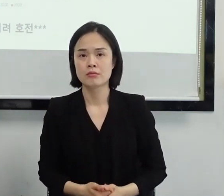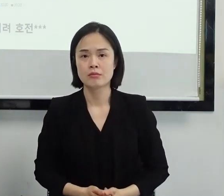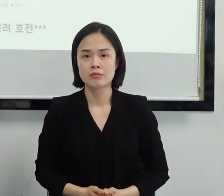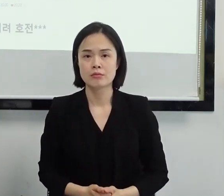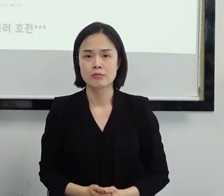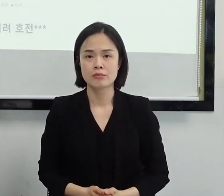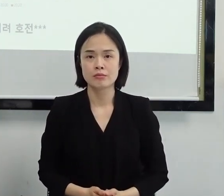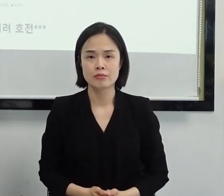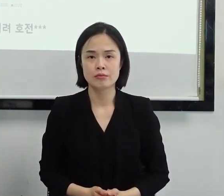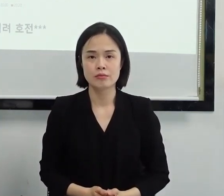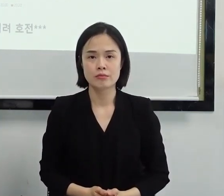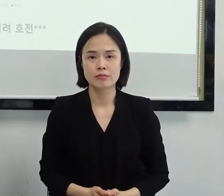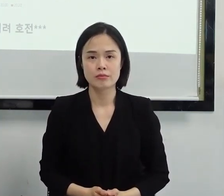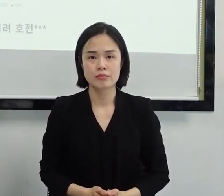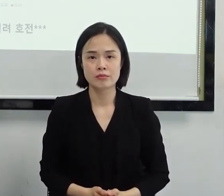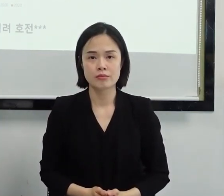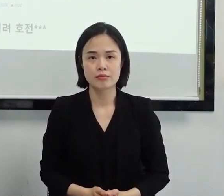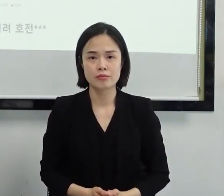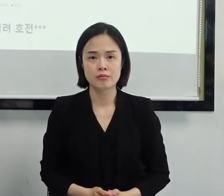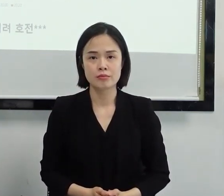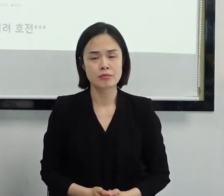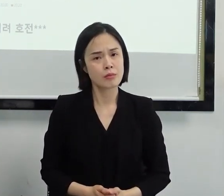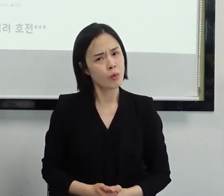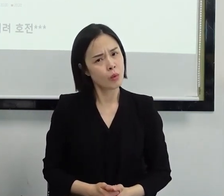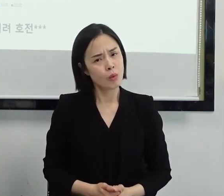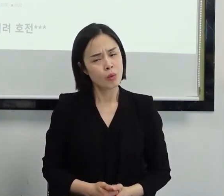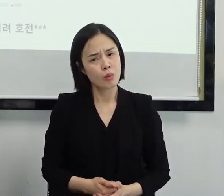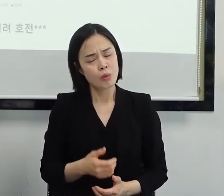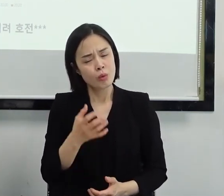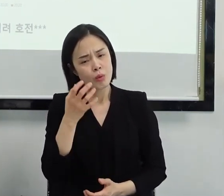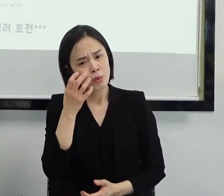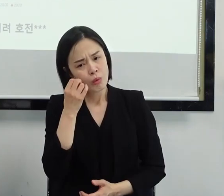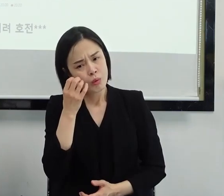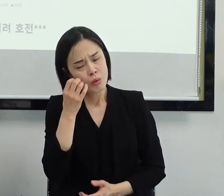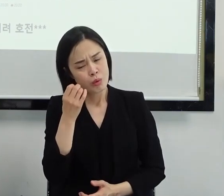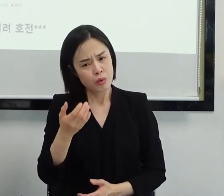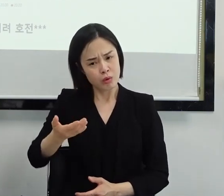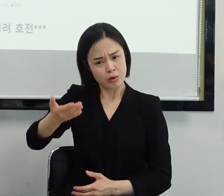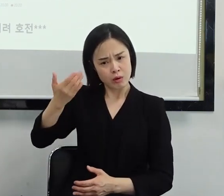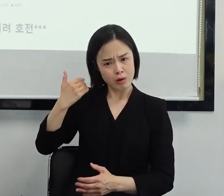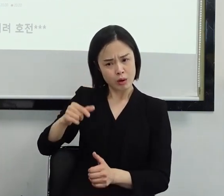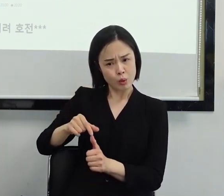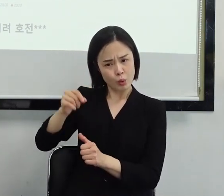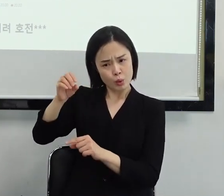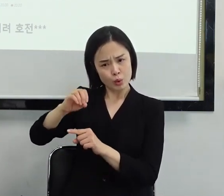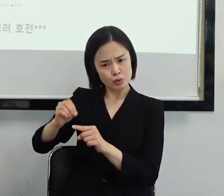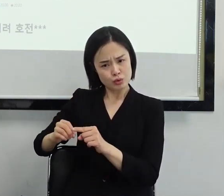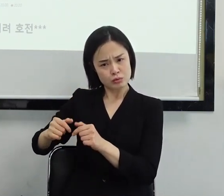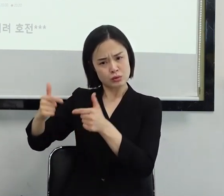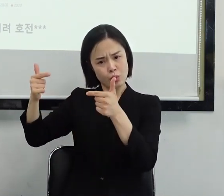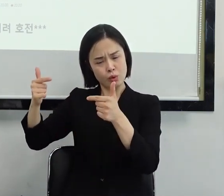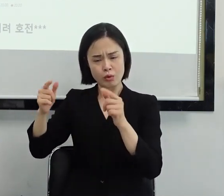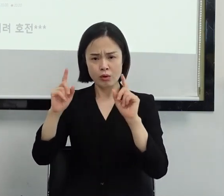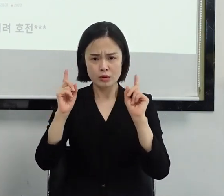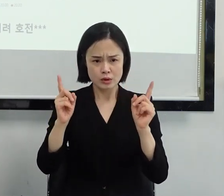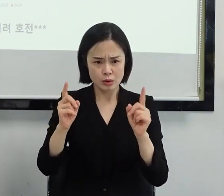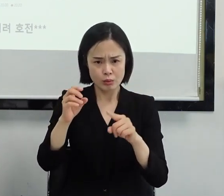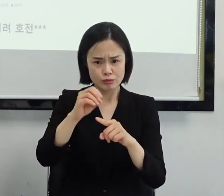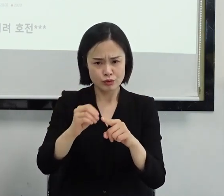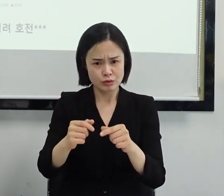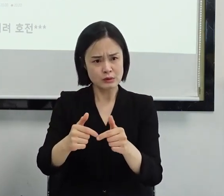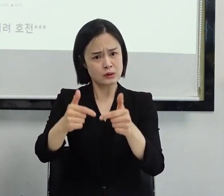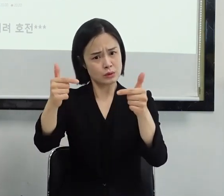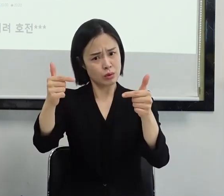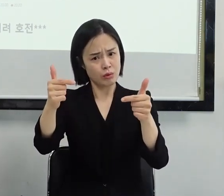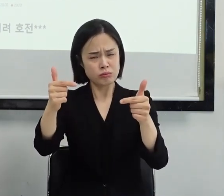상당히 좀 이 그래프가 조금 뭔가 좀 앞뒤가 안 맞는 거 아니냐 이런 생각을 할 수도 있을 것 같은데, 실업률이라고 하는 것은